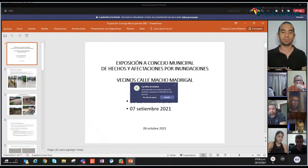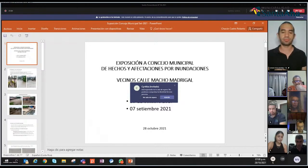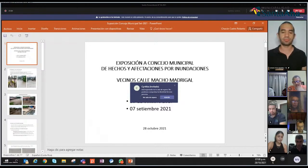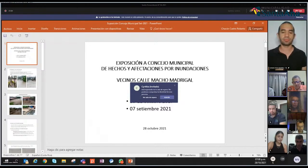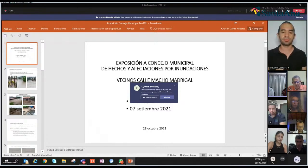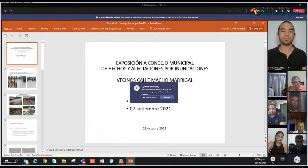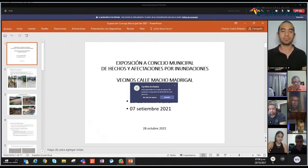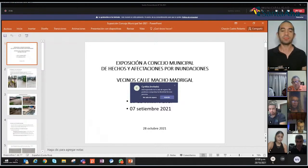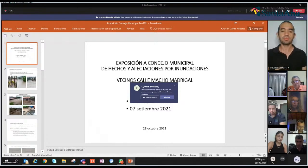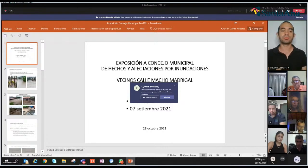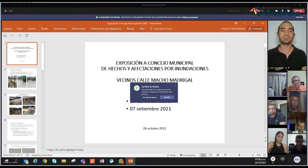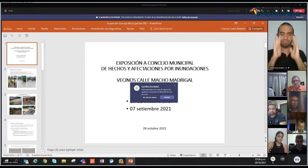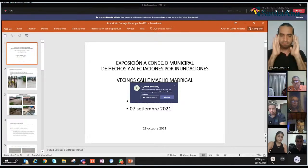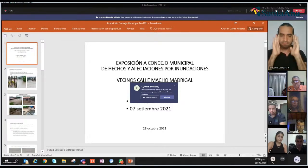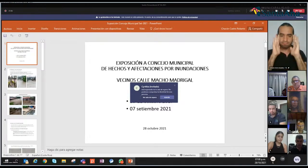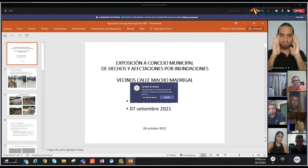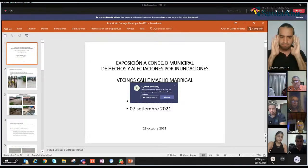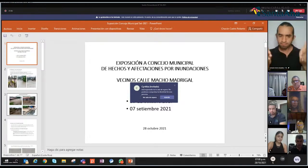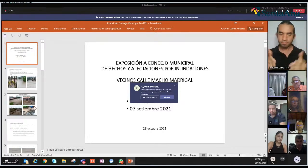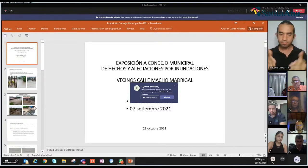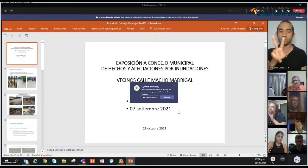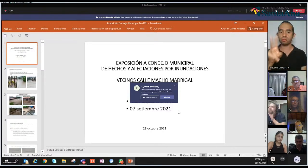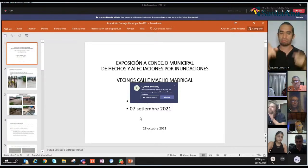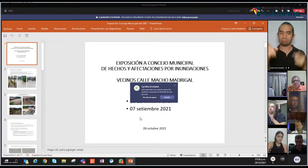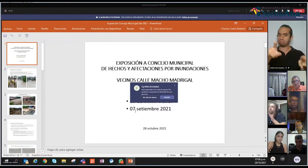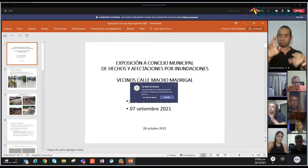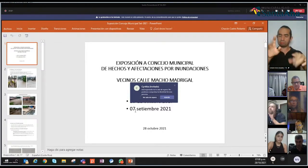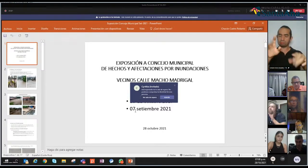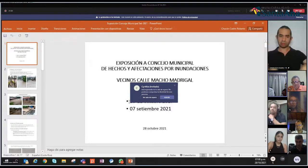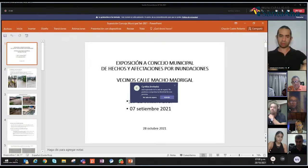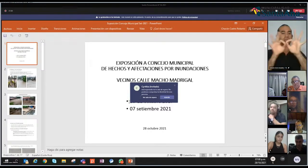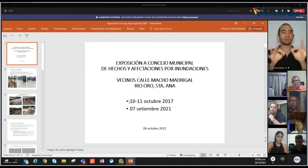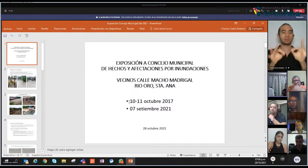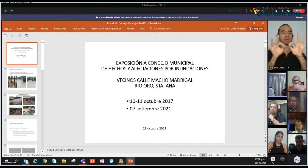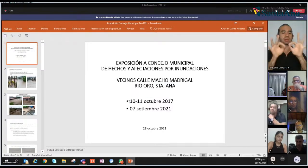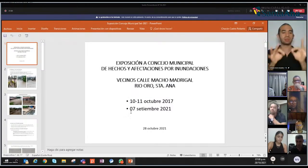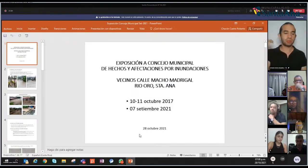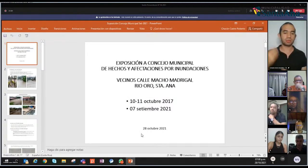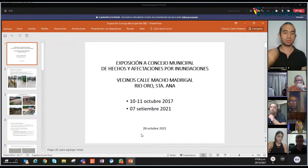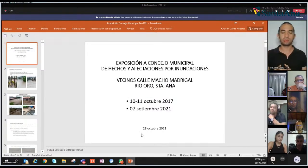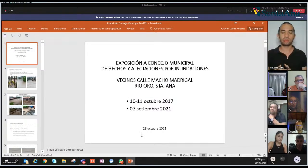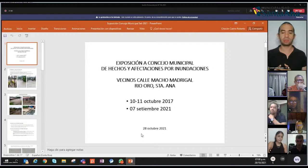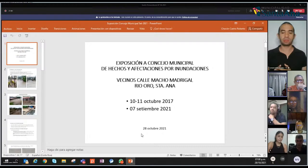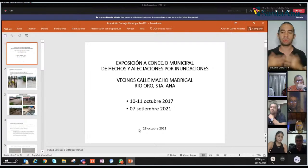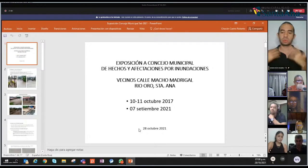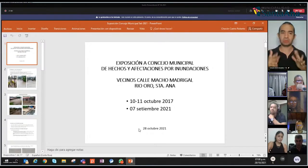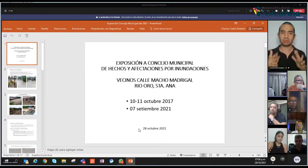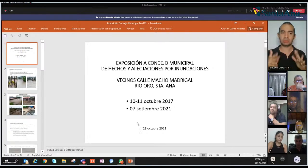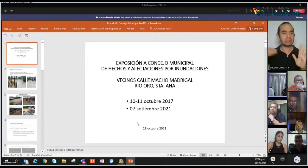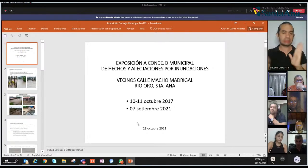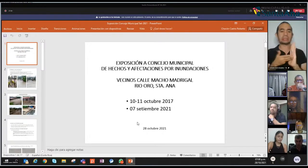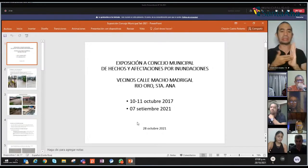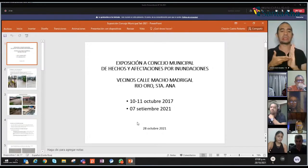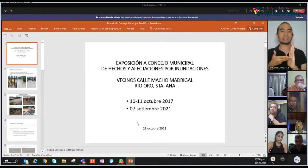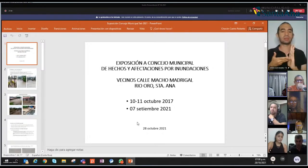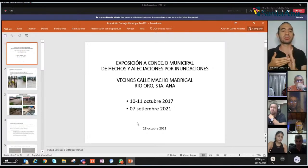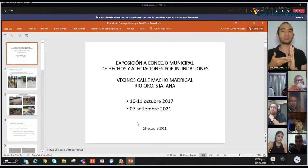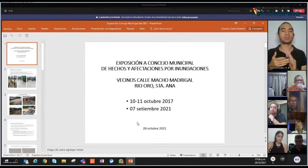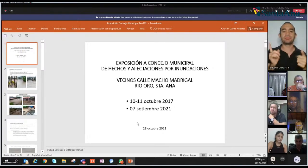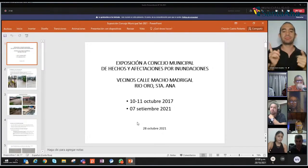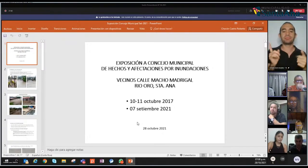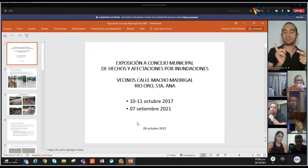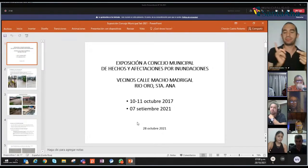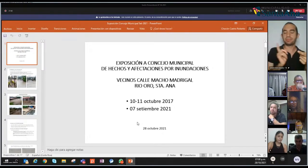dos hechos importantísimos que se han pasado que han causado muchas afectaciones el primero de ellos se dio hace cuatro